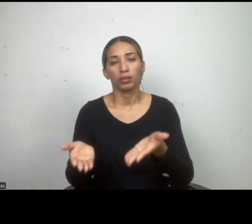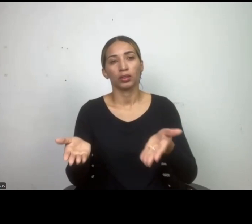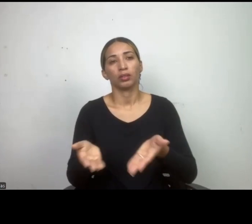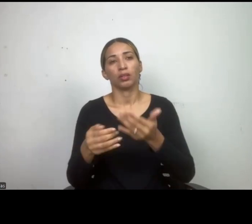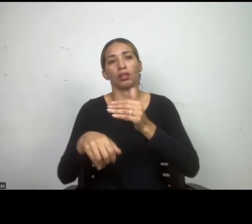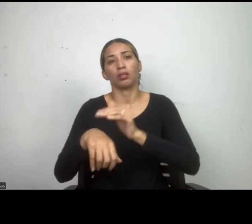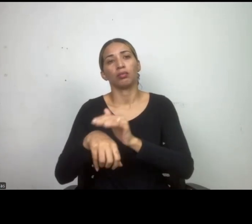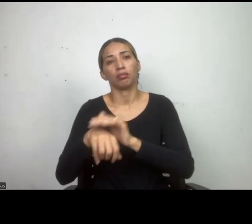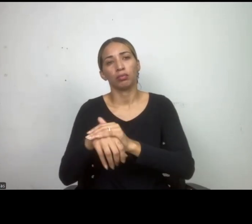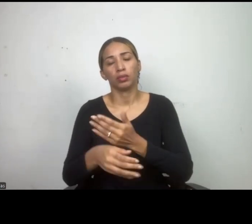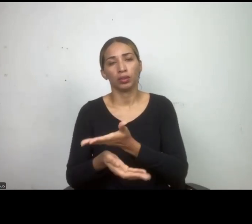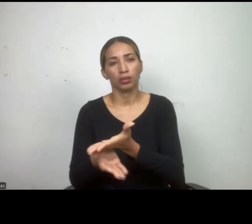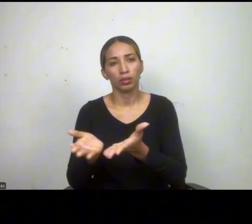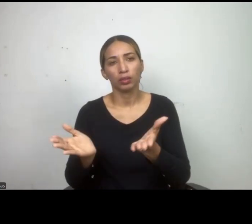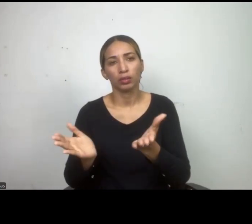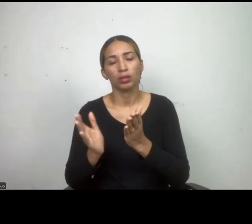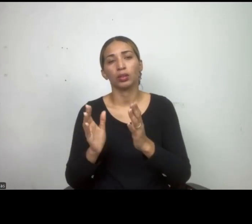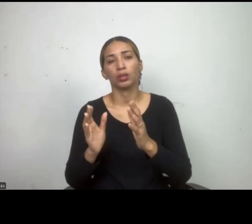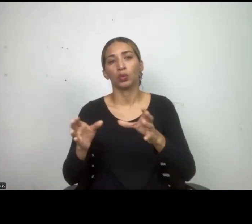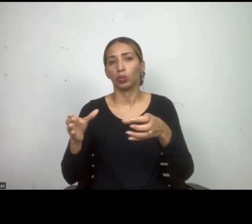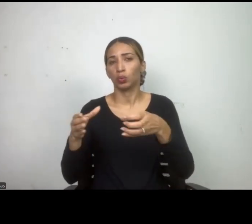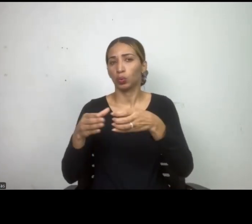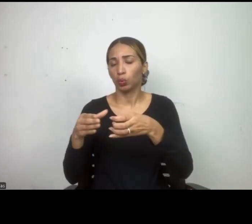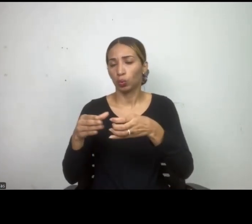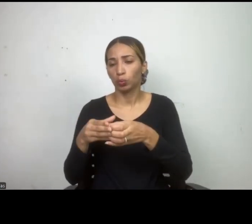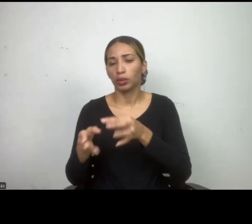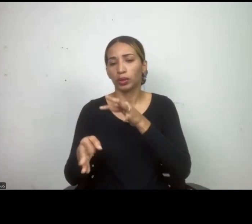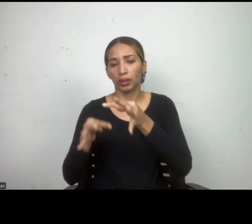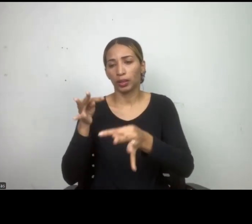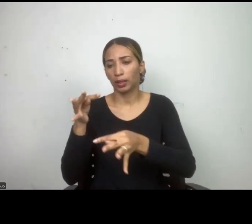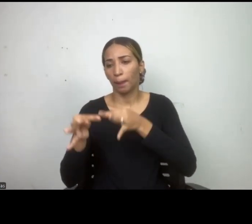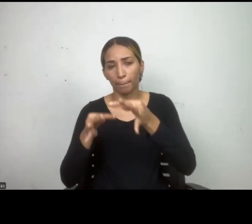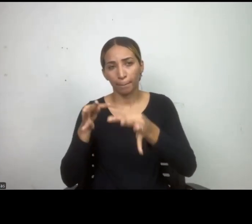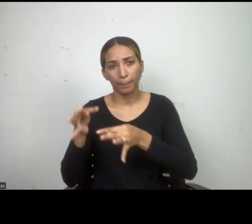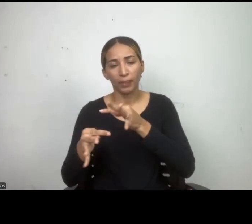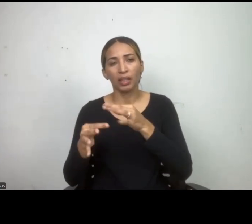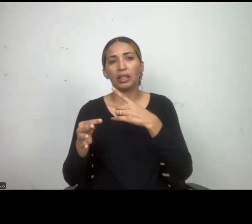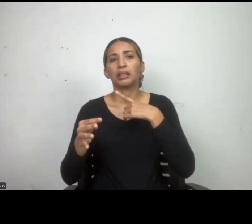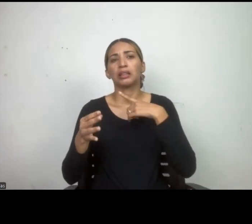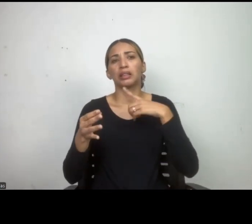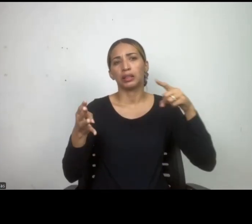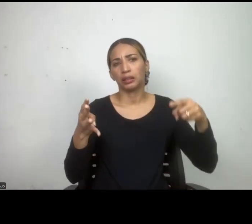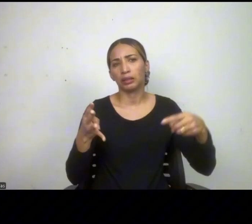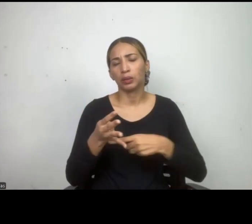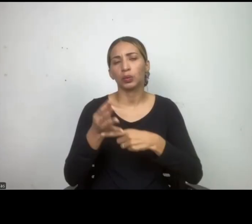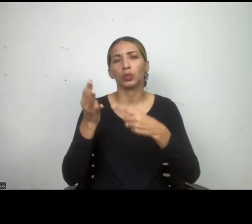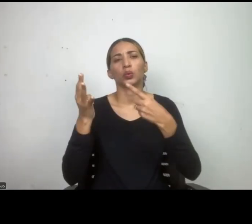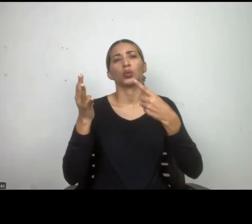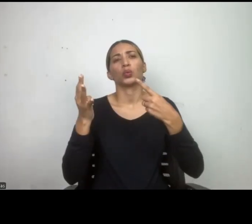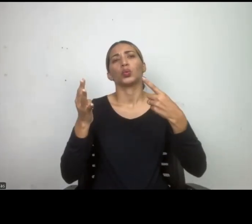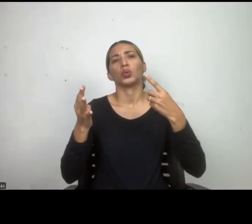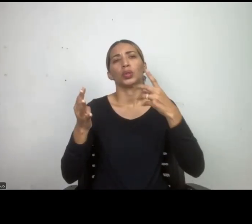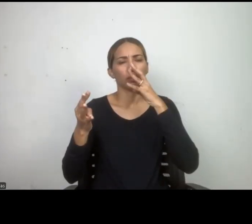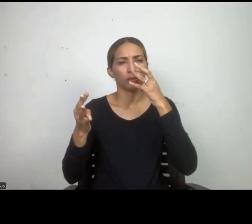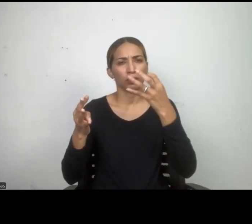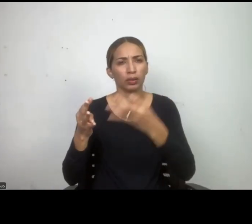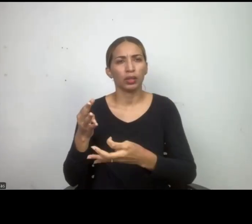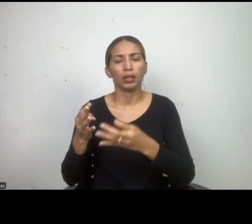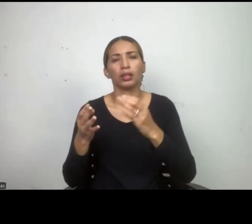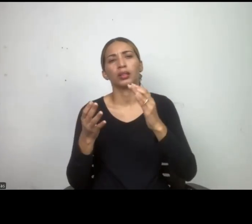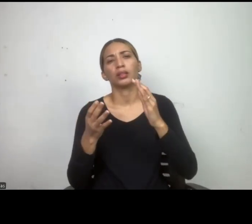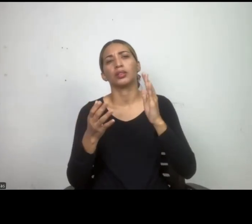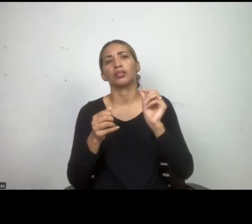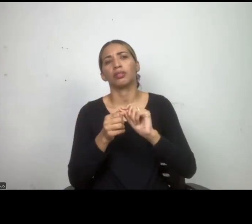comunidades terapêuticas vêm sendo aí acusadas a partir de denúncias, de levantamentos, né, de adotarem